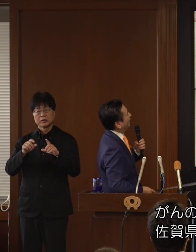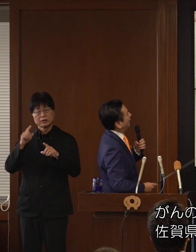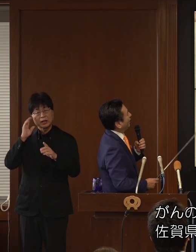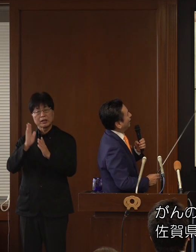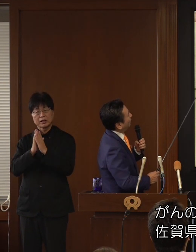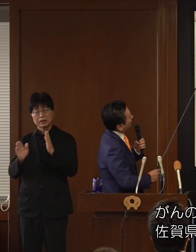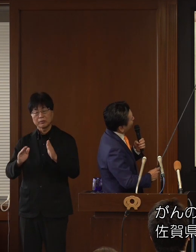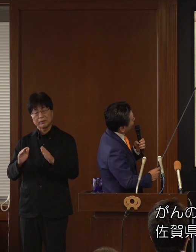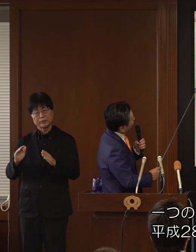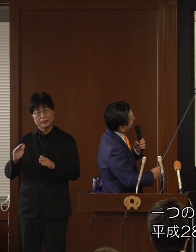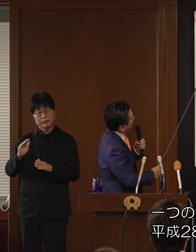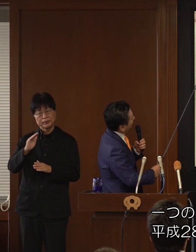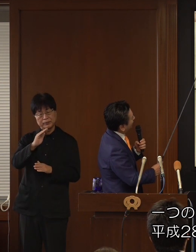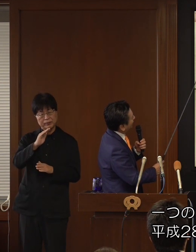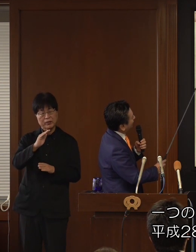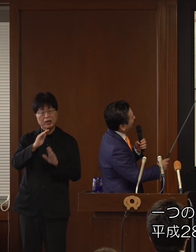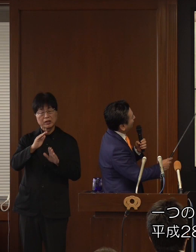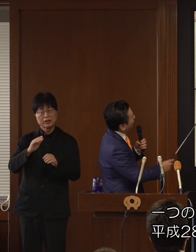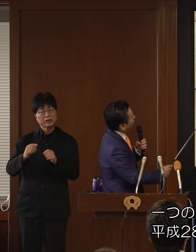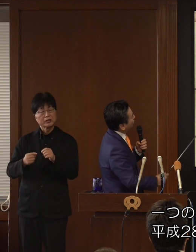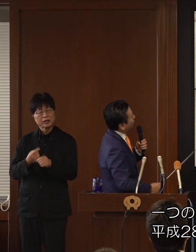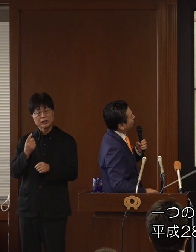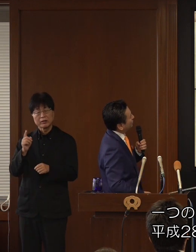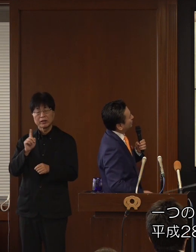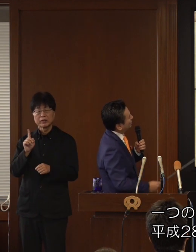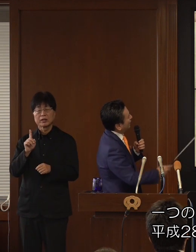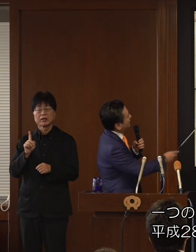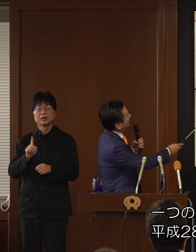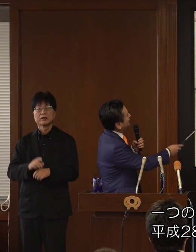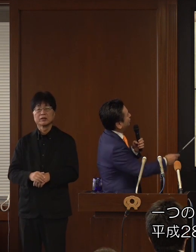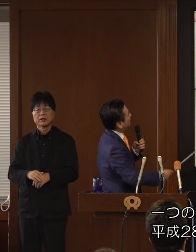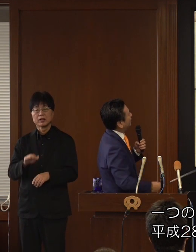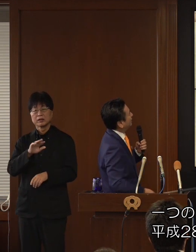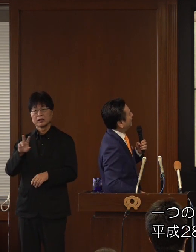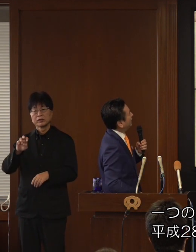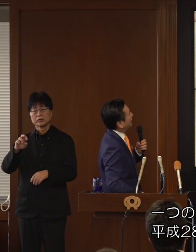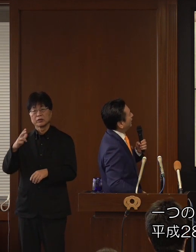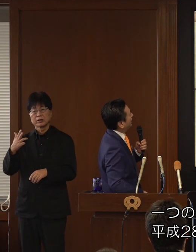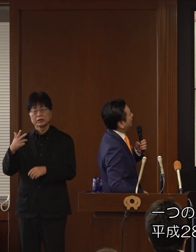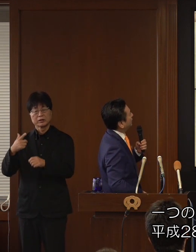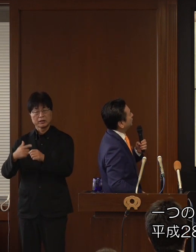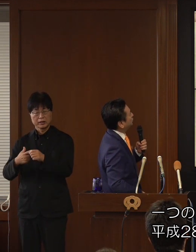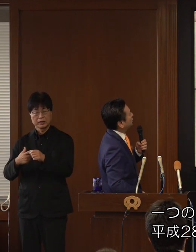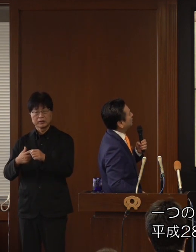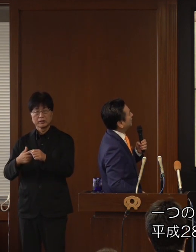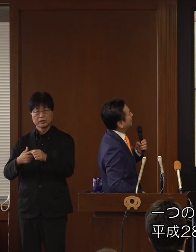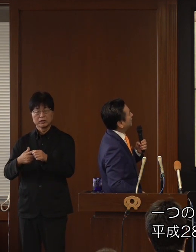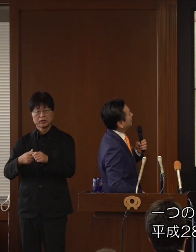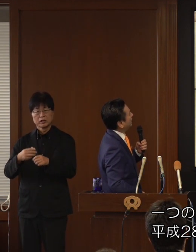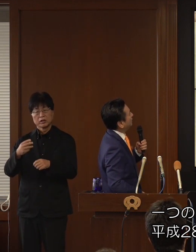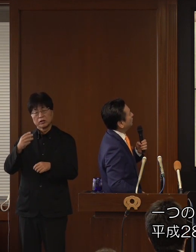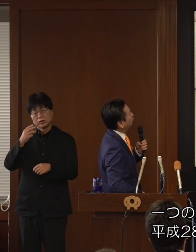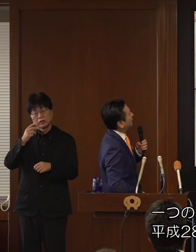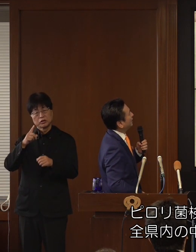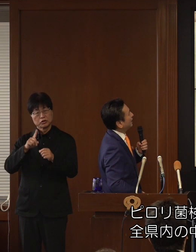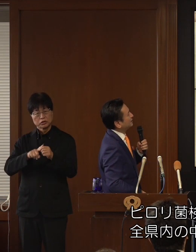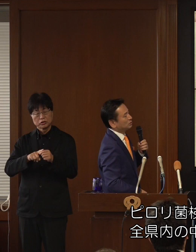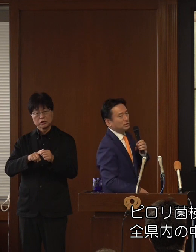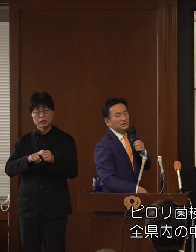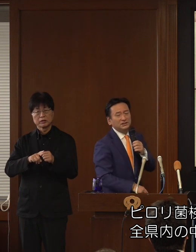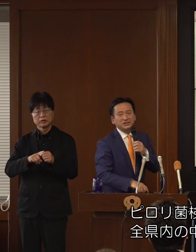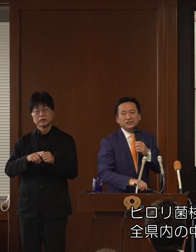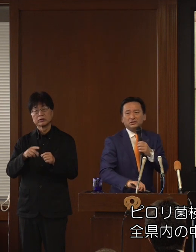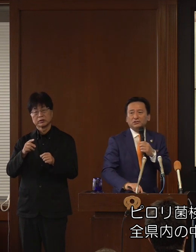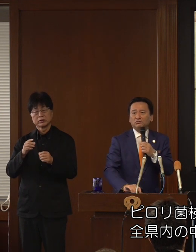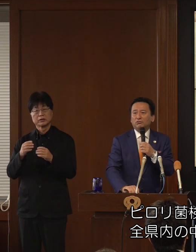て、一つのきっかけは平成28年に中学3年生に視力筋検